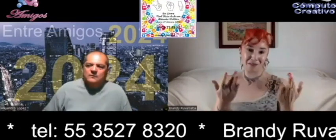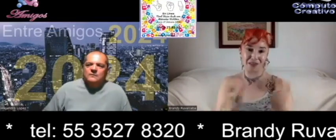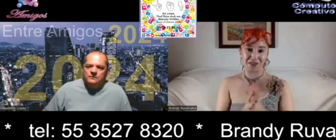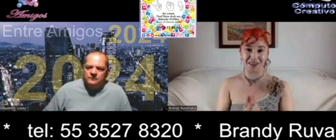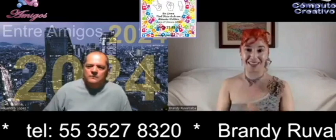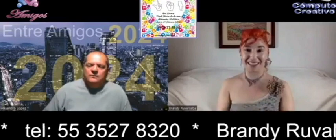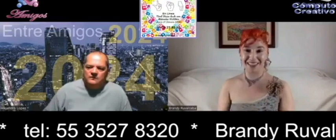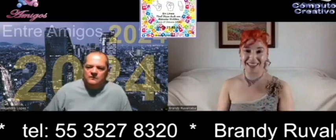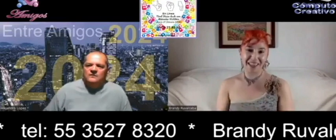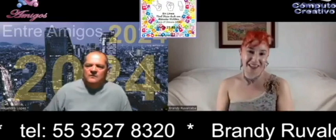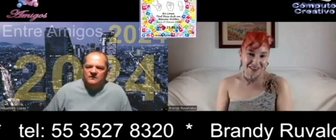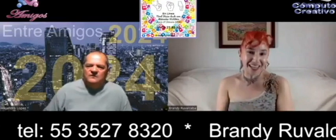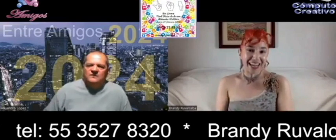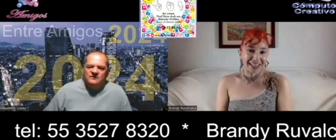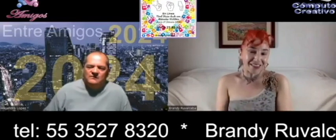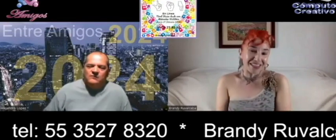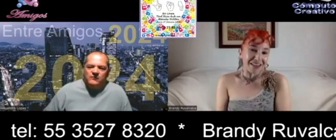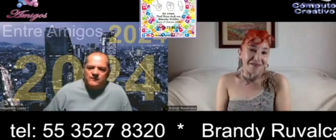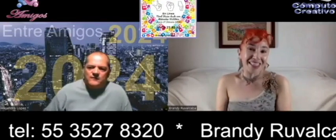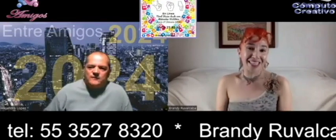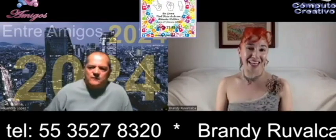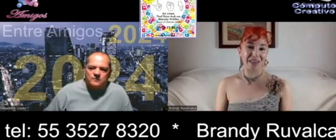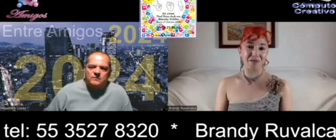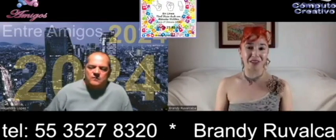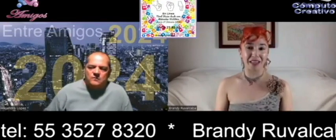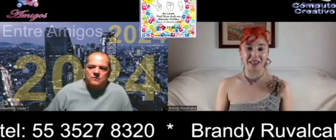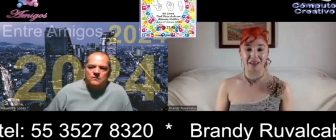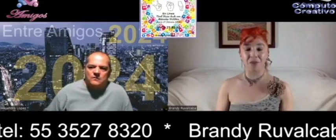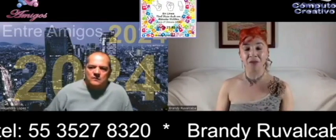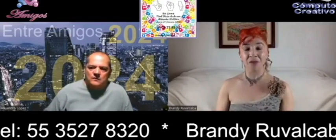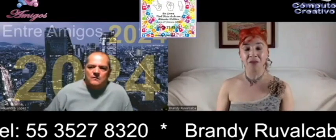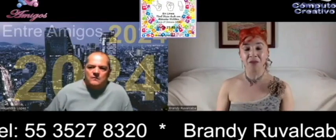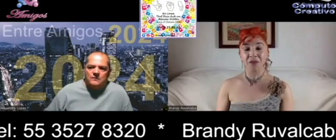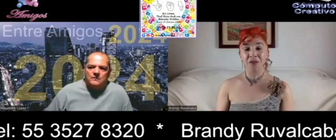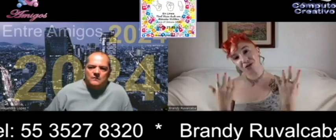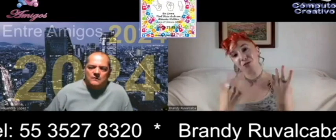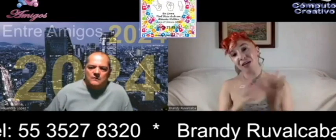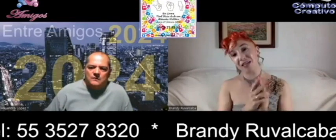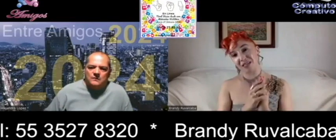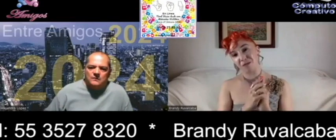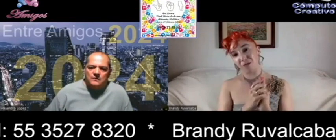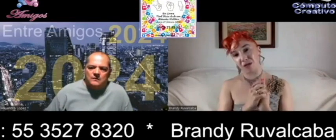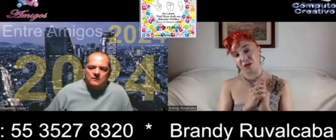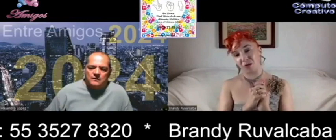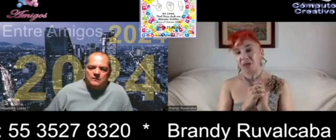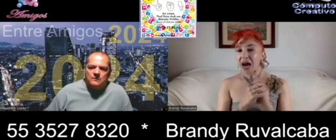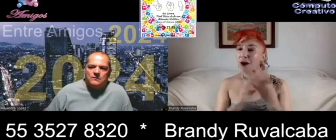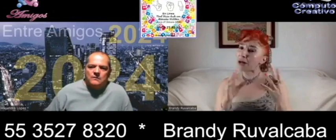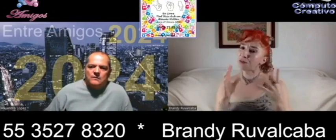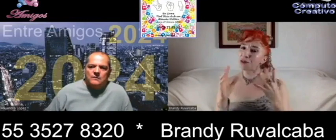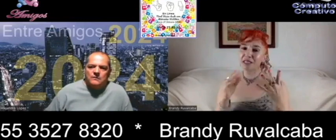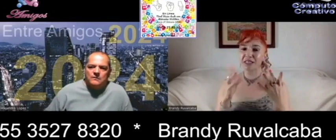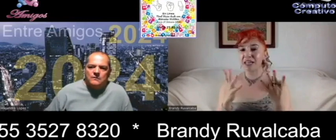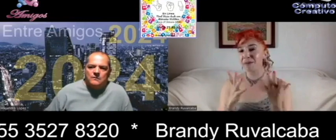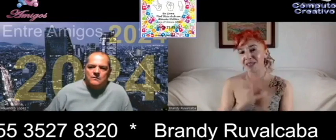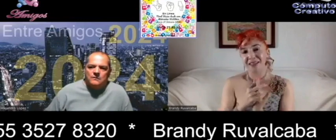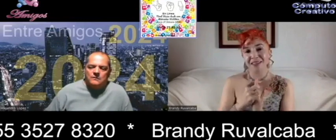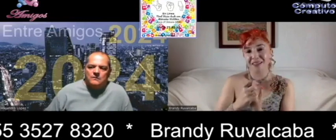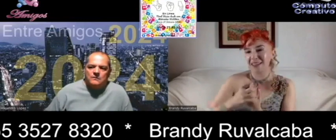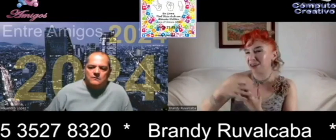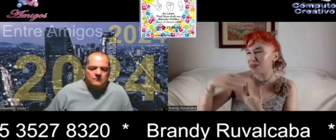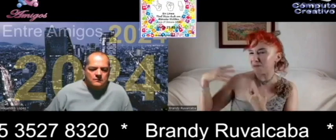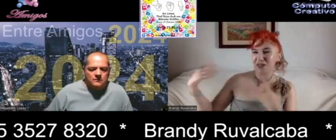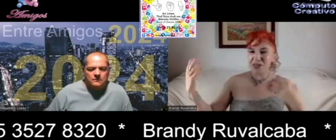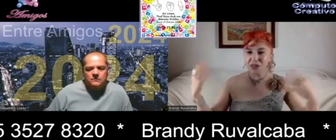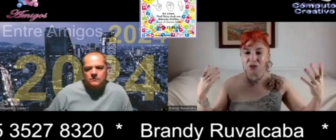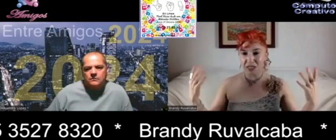otras personas. Y creo que eso es el mensaje importante, ¿no? ¿Qué necesitas tú en este momento? Ahora, no necesariamente tienes que